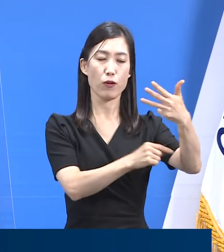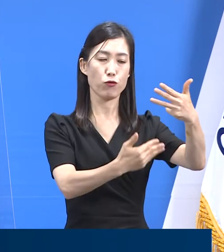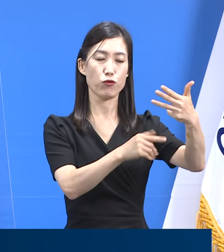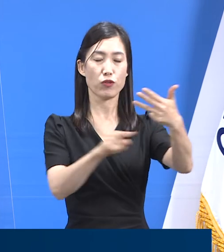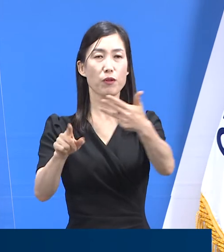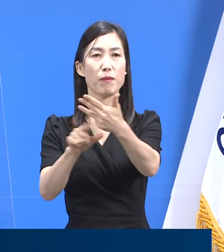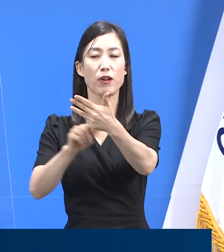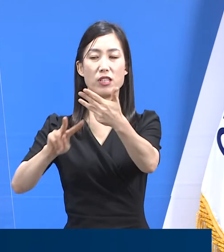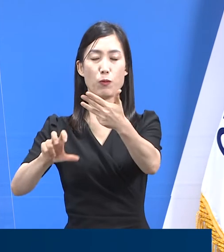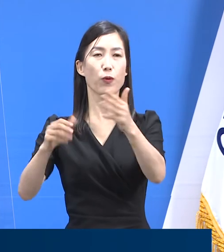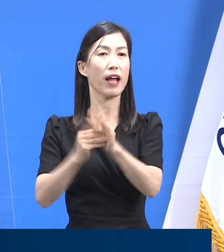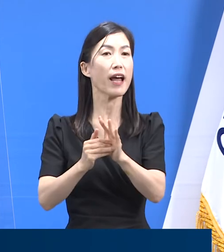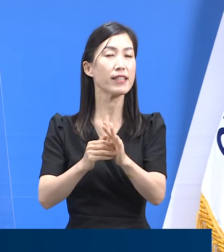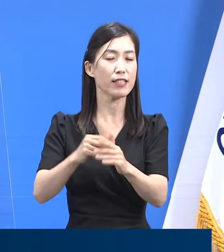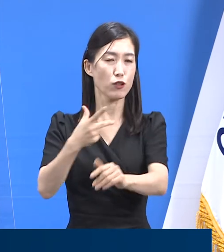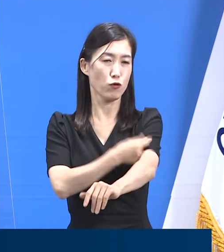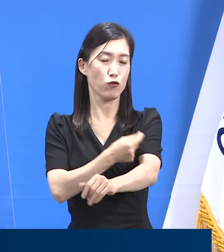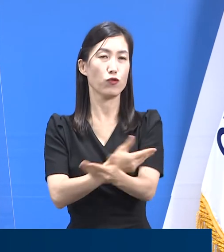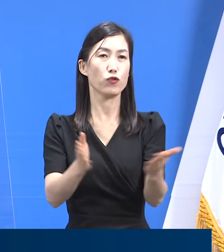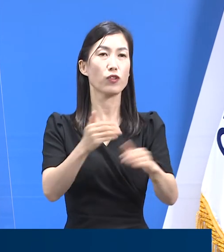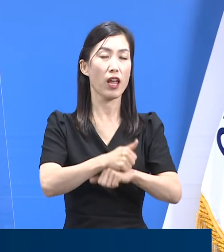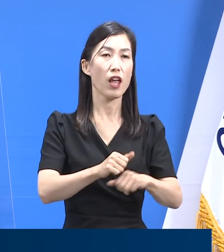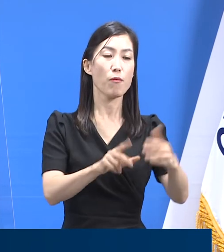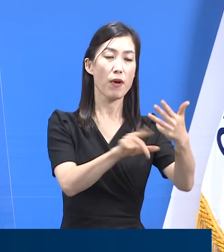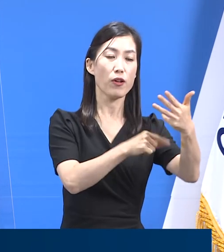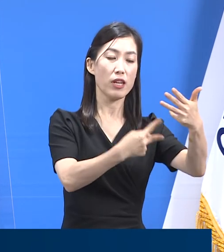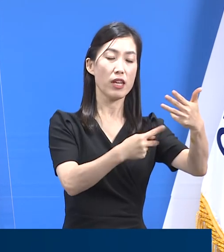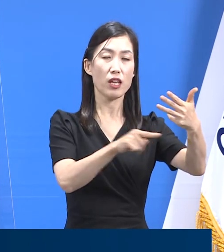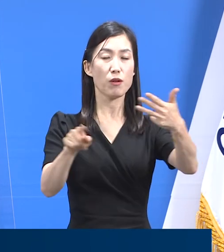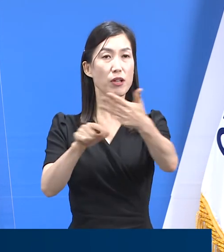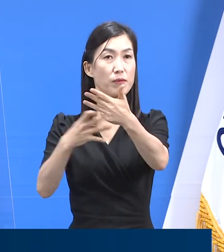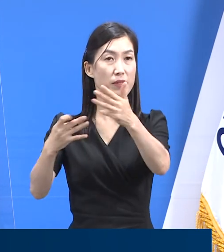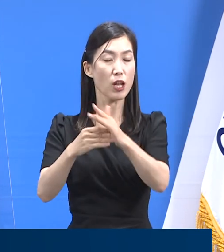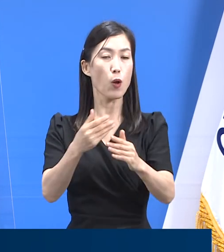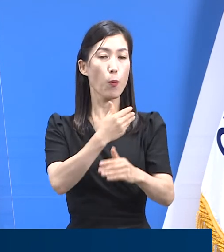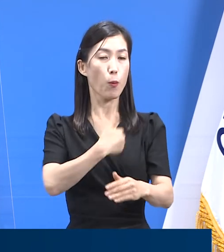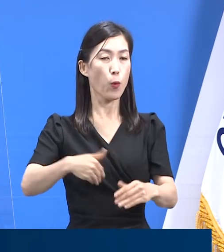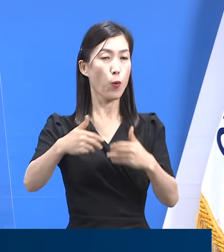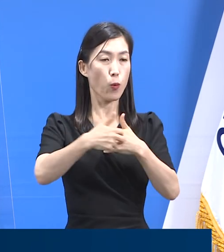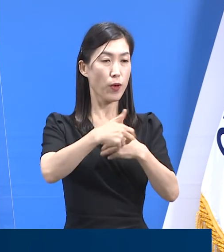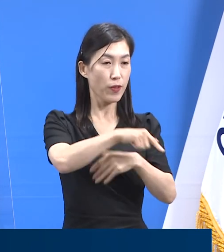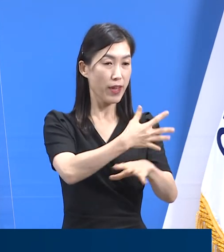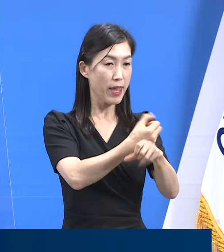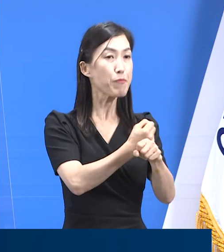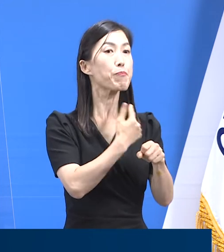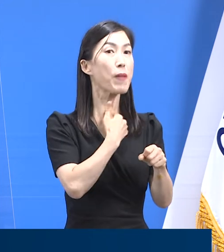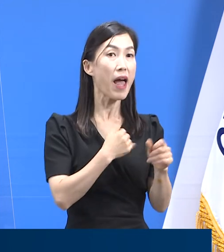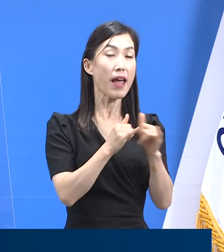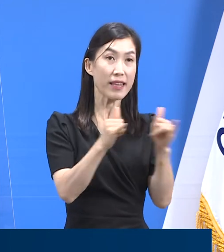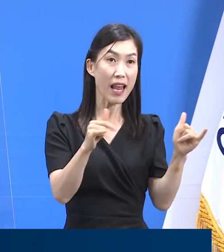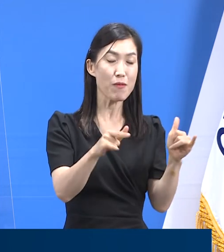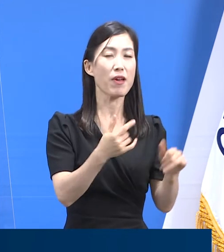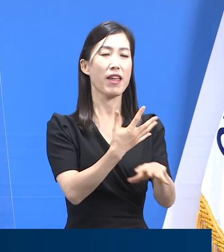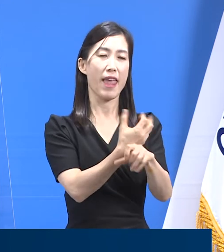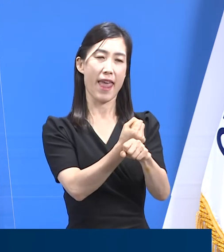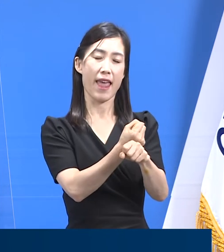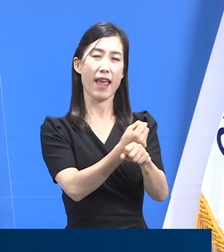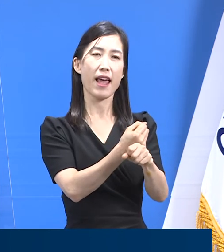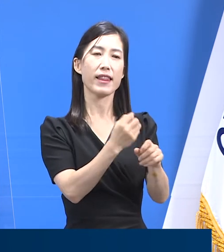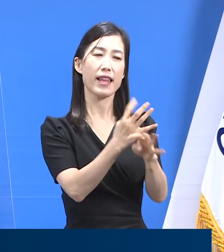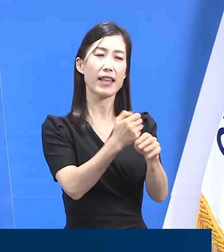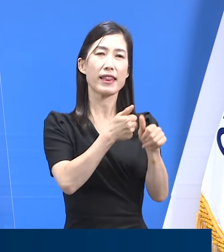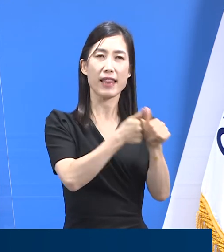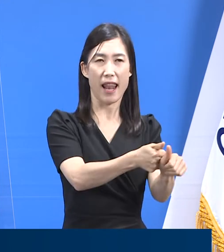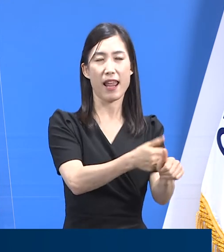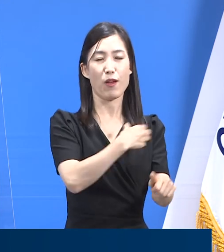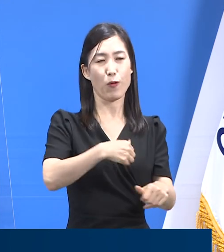예정입니다. 8월 1일부터 8월 4일까지 기간 중 보건소로 접종 예약하신 분들은 예약된 날짜에 보건소에서 접종하실